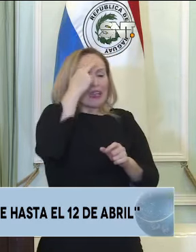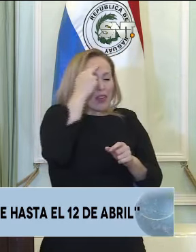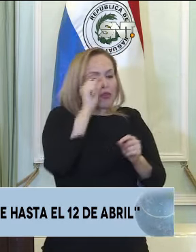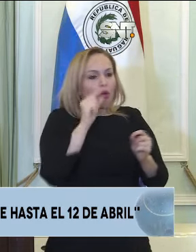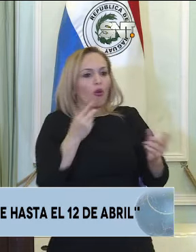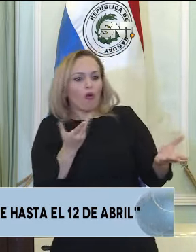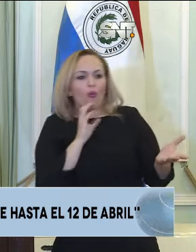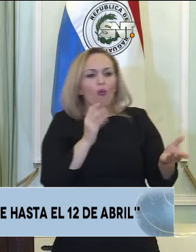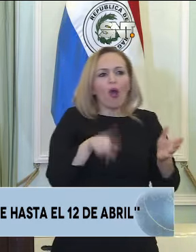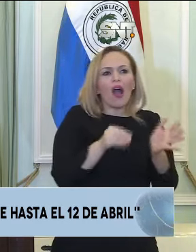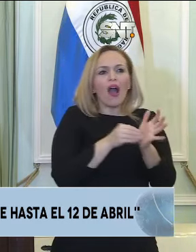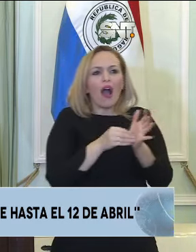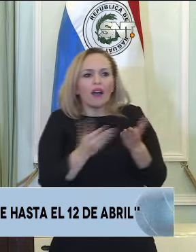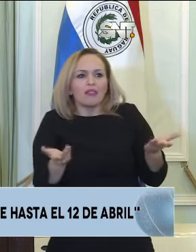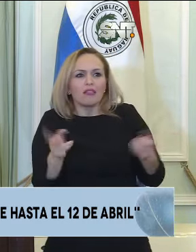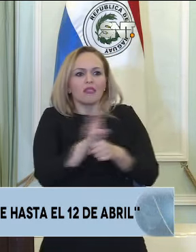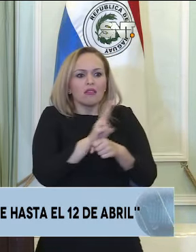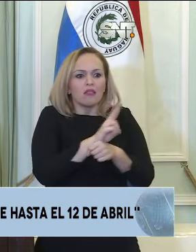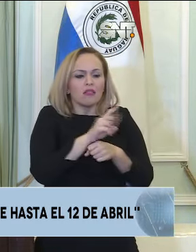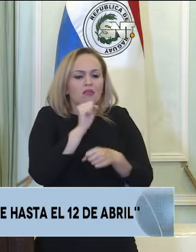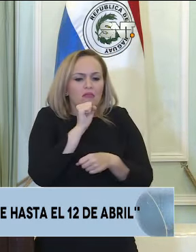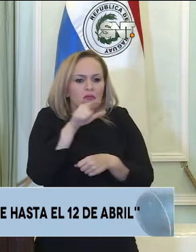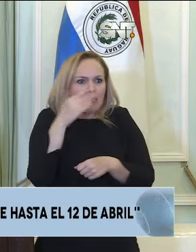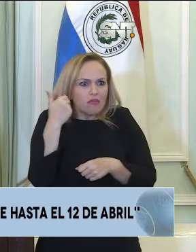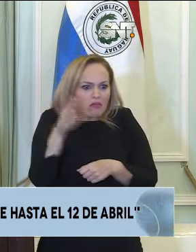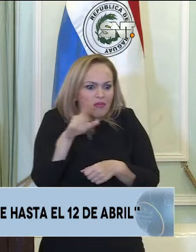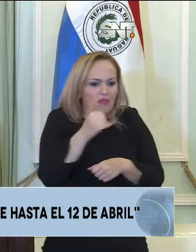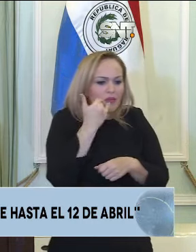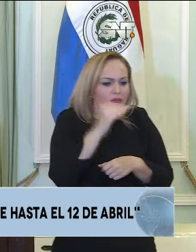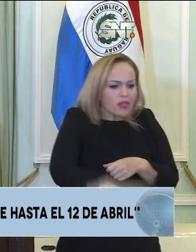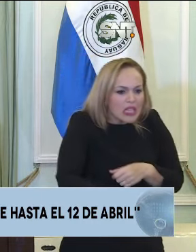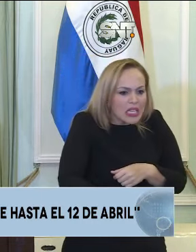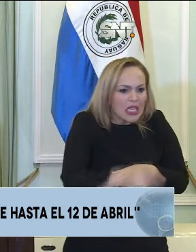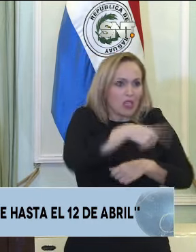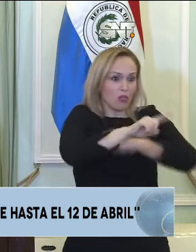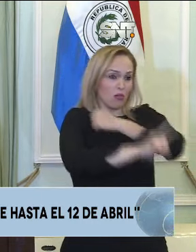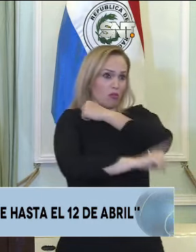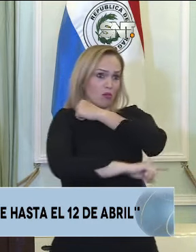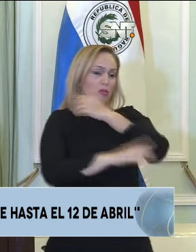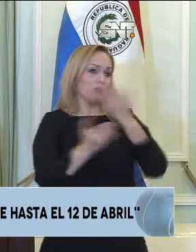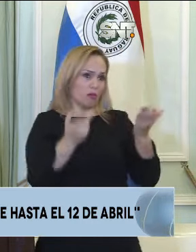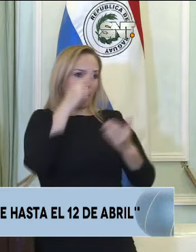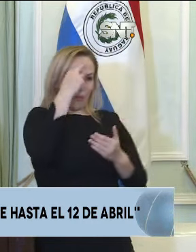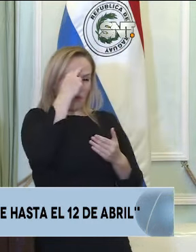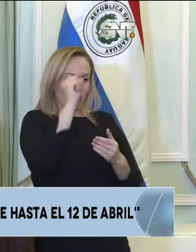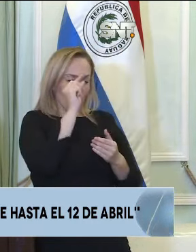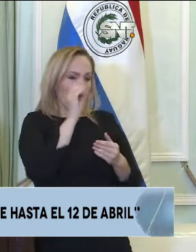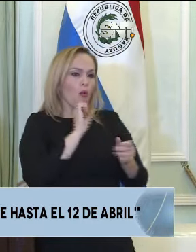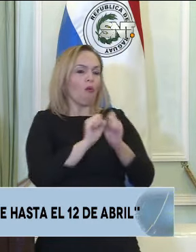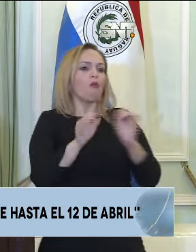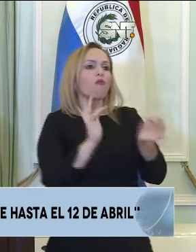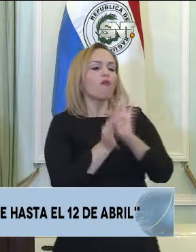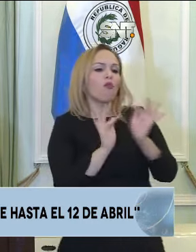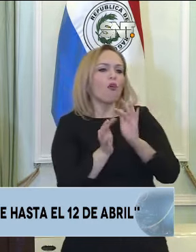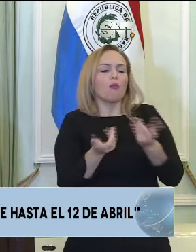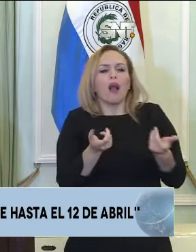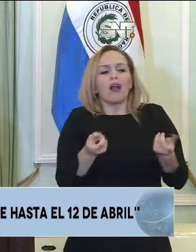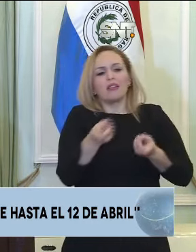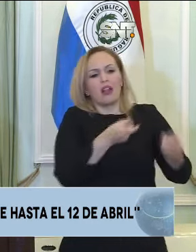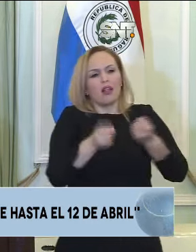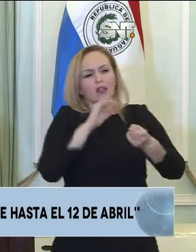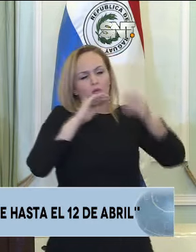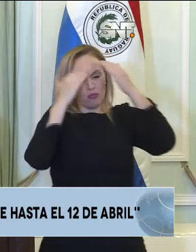que tener, que están haciendo cuidado a adultos mayores, de niños, y los servicios públicos y privados que sean indispensables.